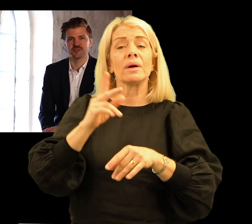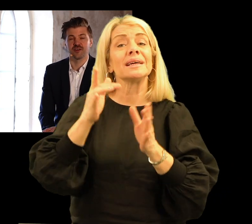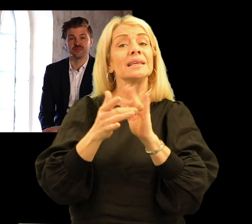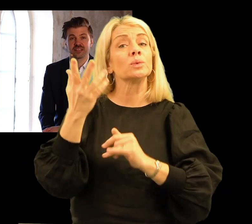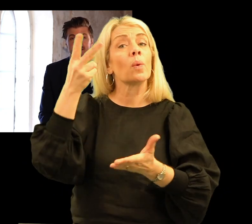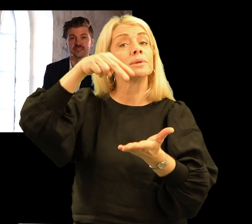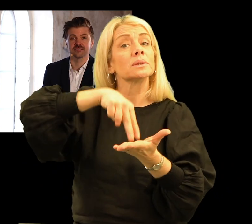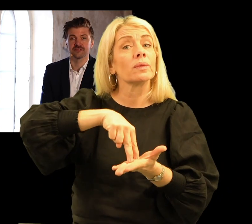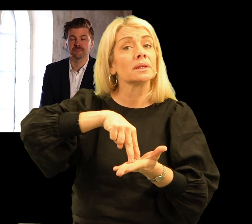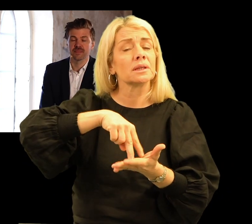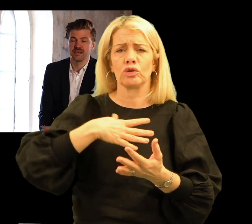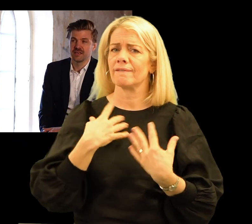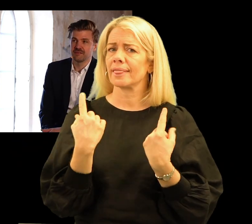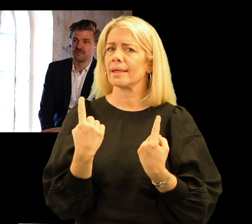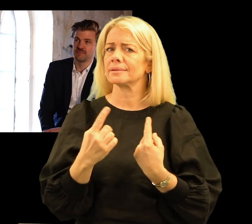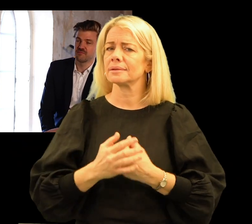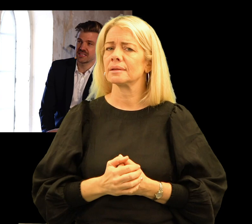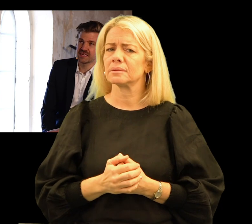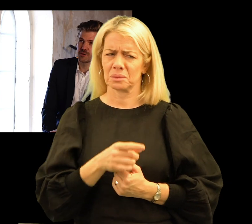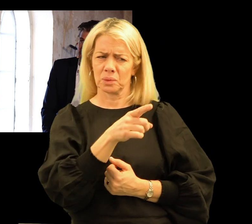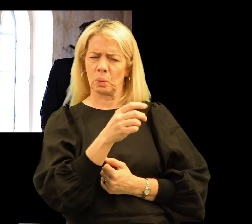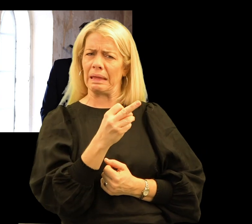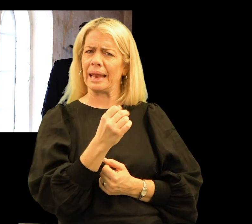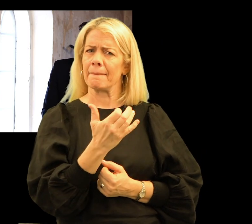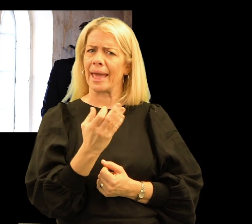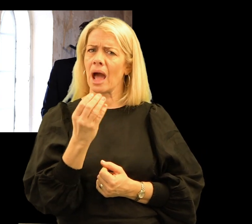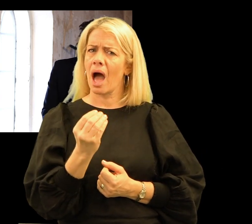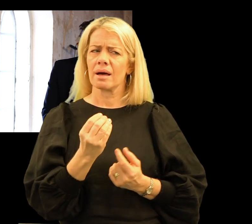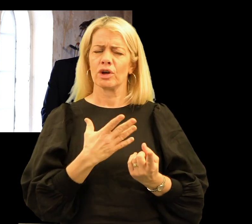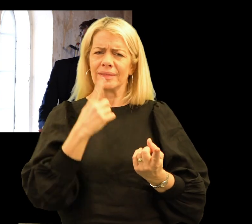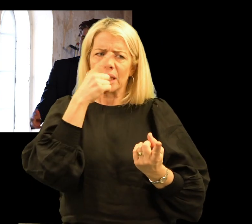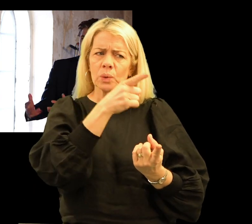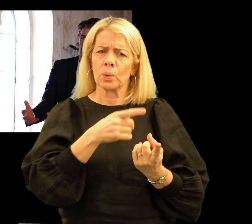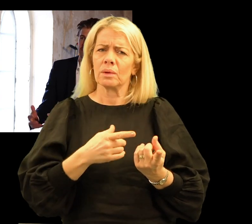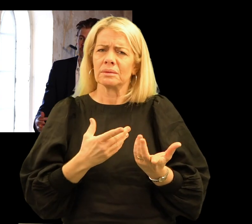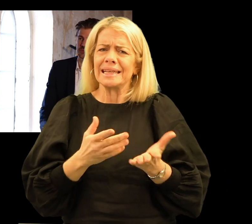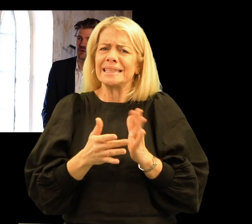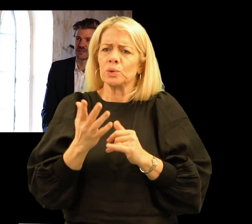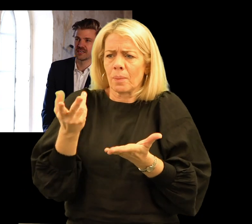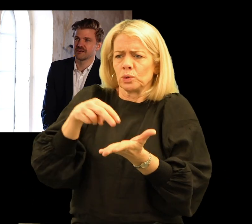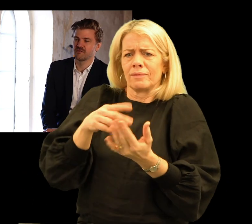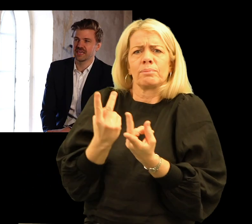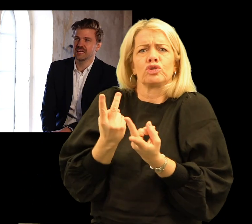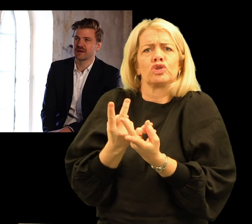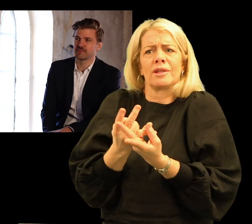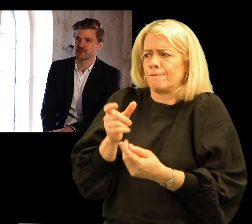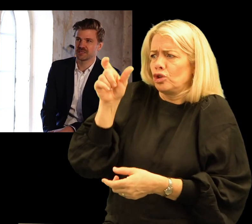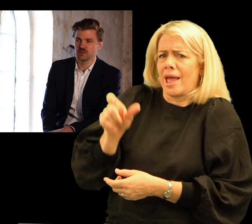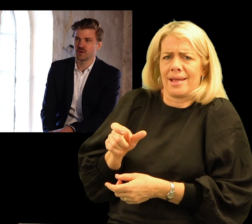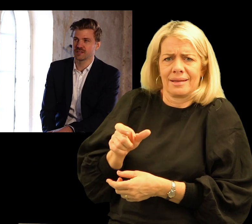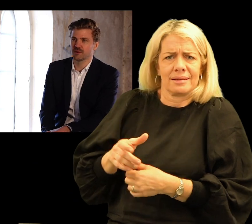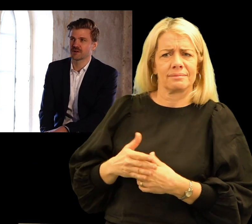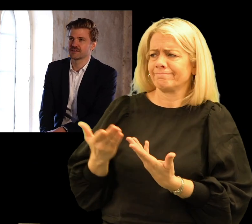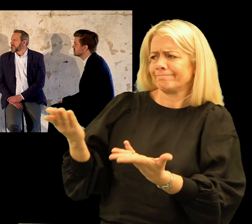uppståndelse tycker jag är fantastiskt. Vad tänker du, Rebecka? Alltså, påskens budskap om Jesu uppståndelse, vad innebär den